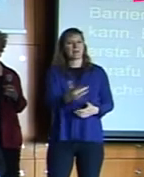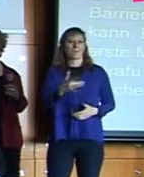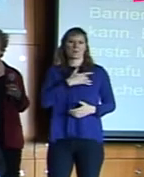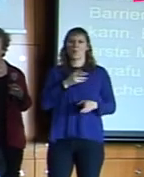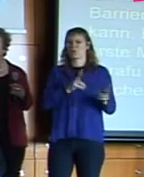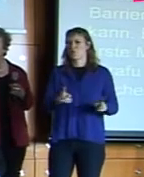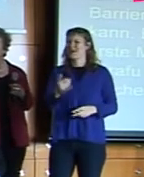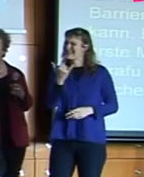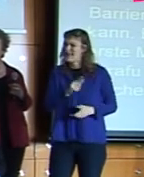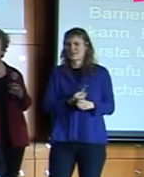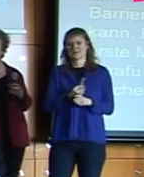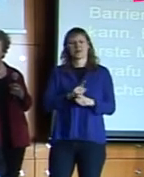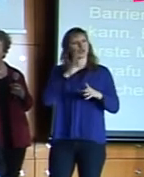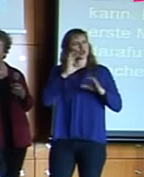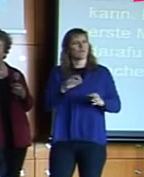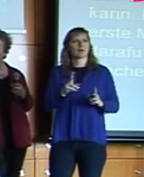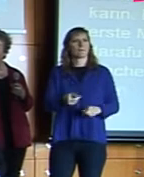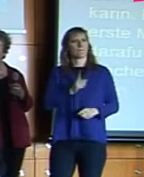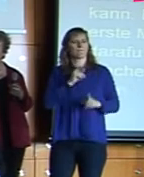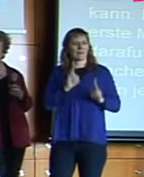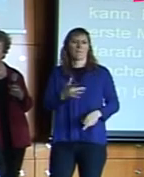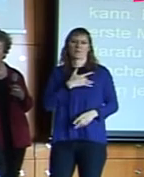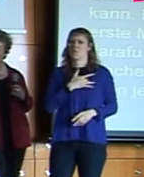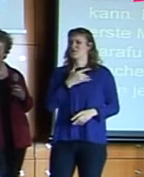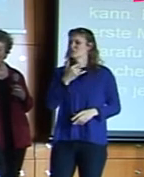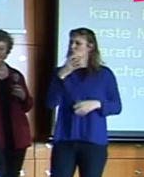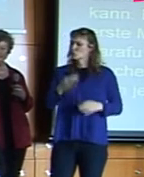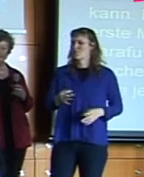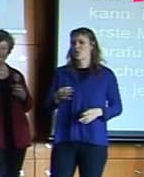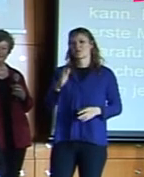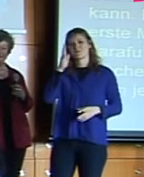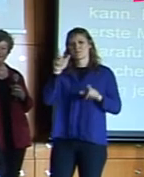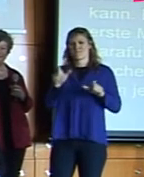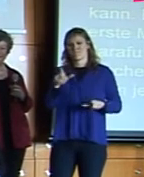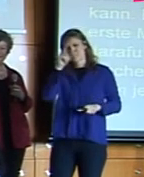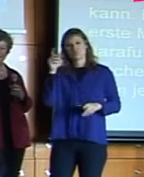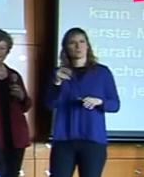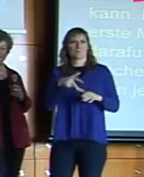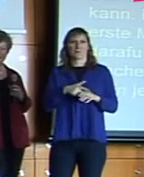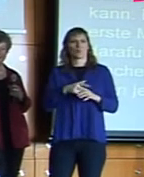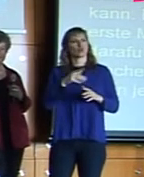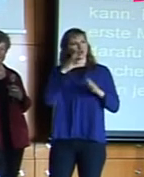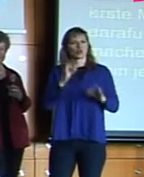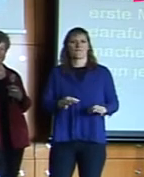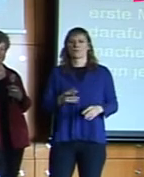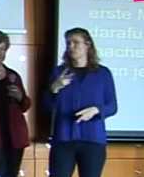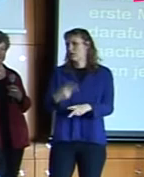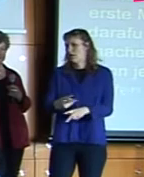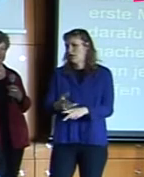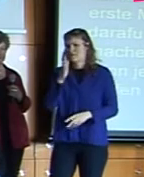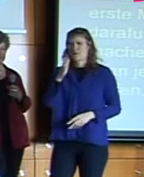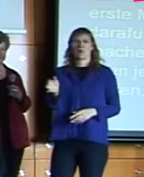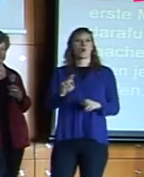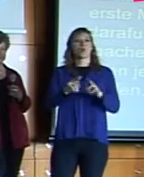Das heißt, jeder und jede von uns kann jederzeit selbst ein Mensch werden, der behindert wird durch eine Erkrankung, durch